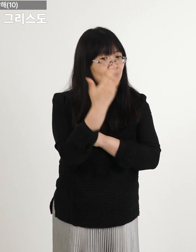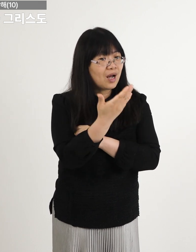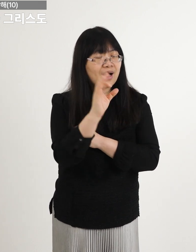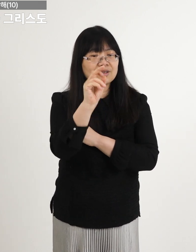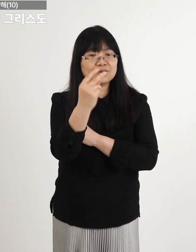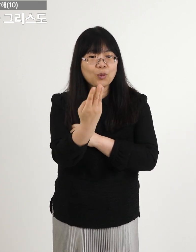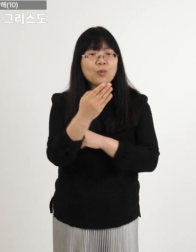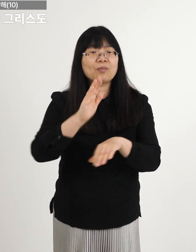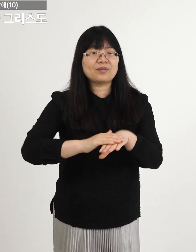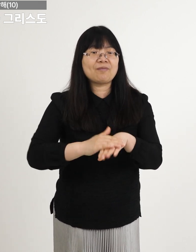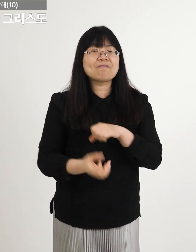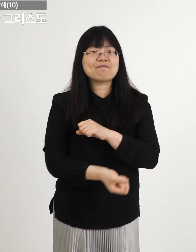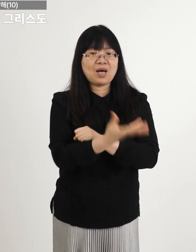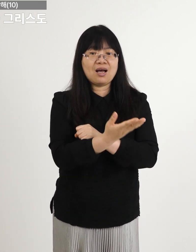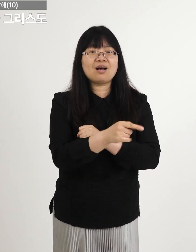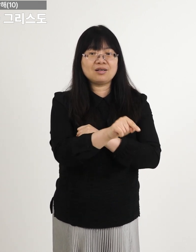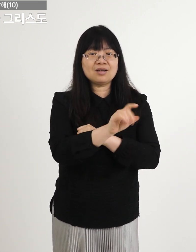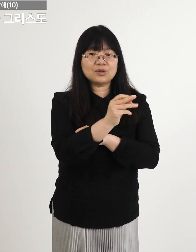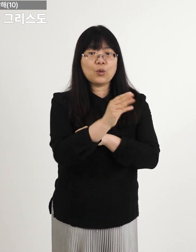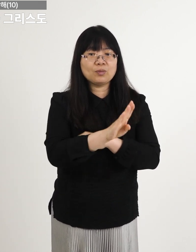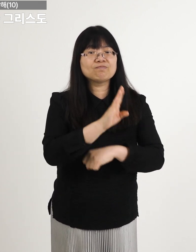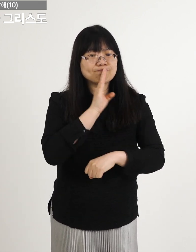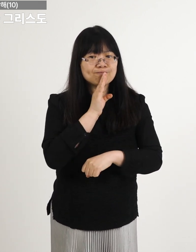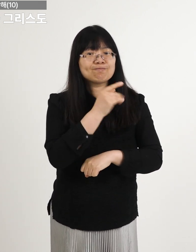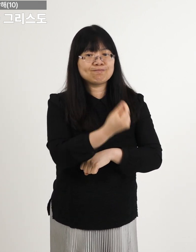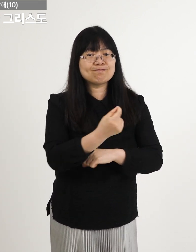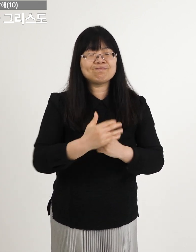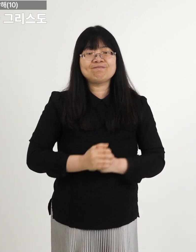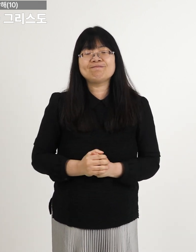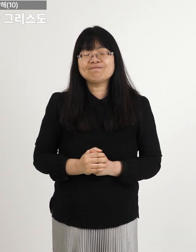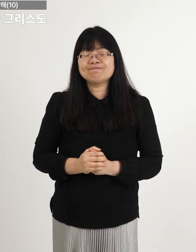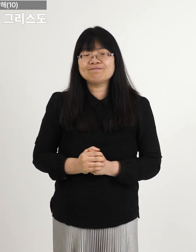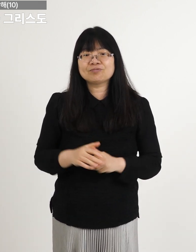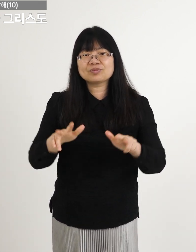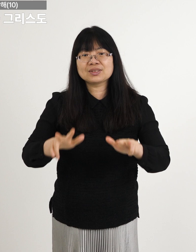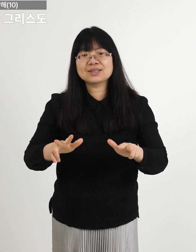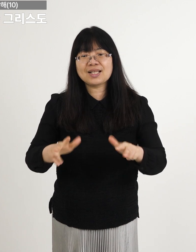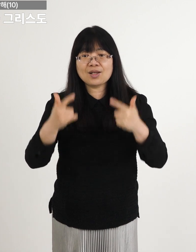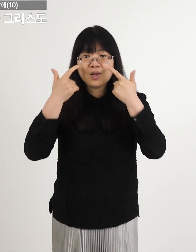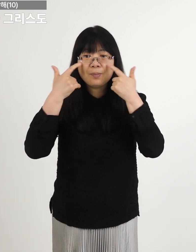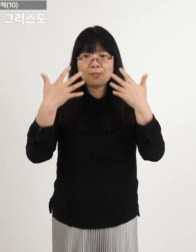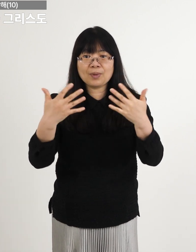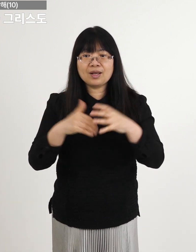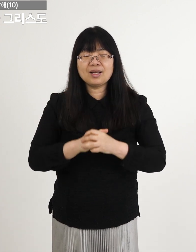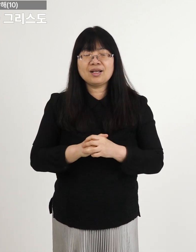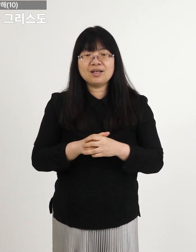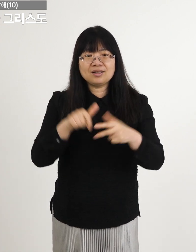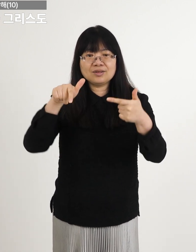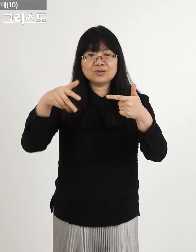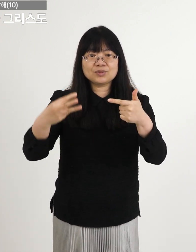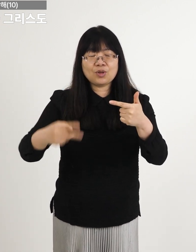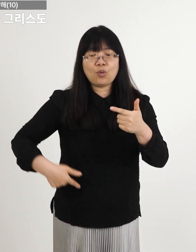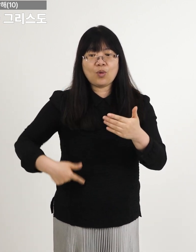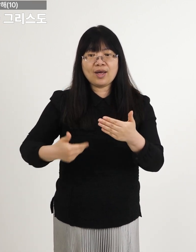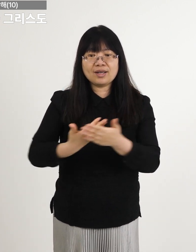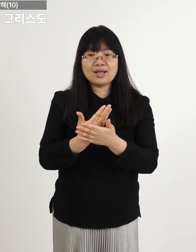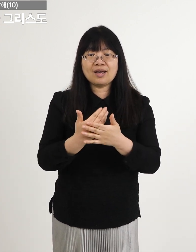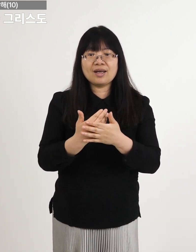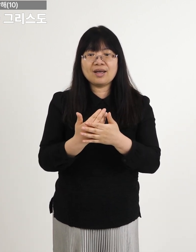욥의 손을 들어줘요. 욥이 옳았다 그 말이에요. 이제 선명하게 6절의